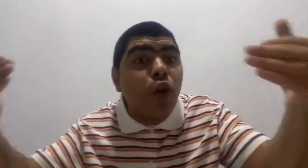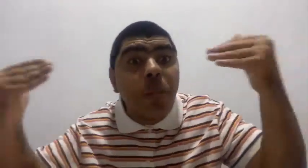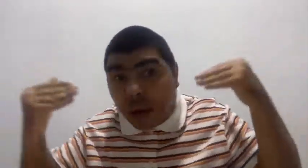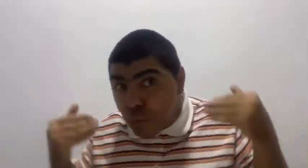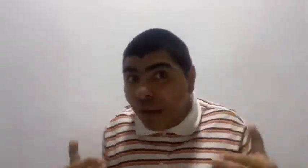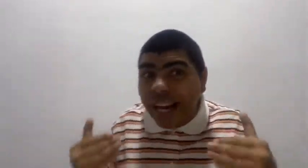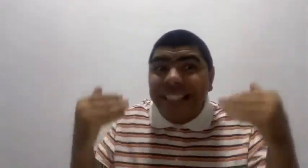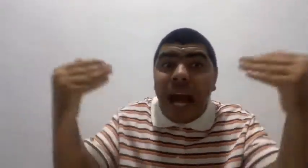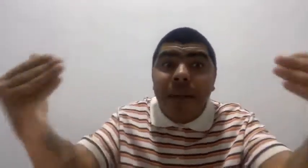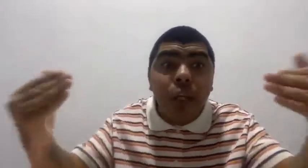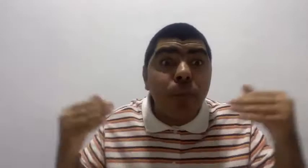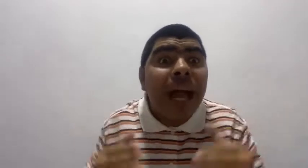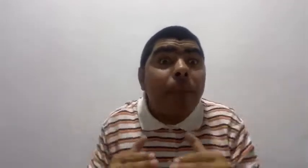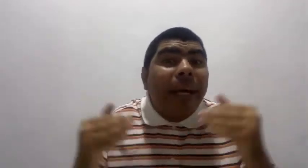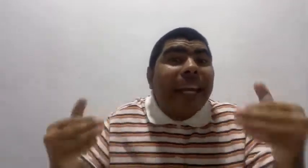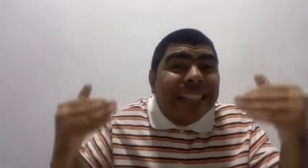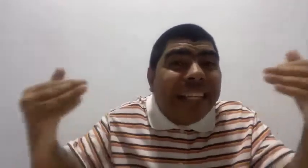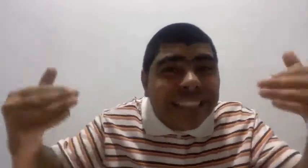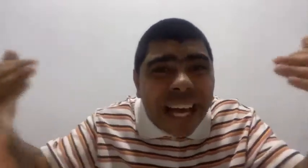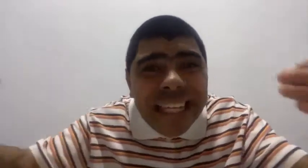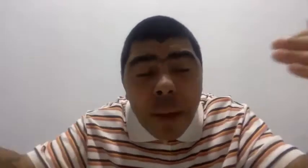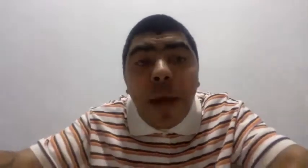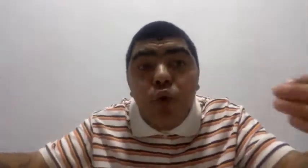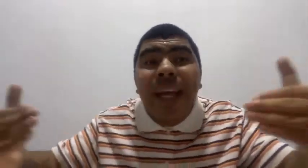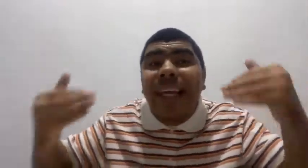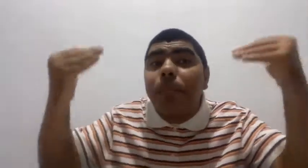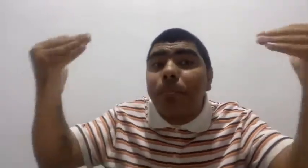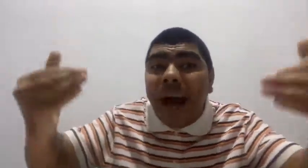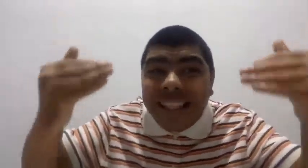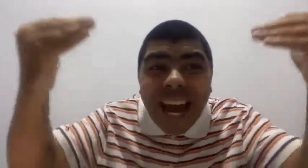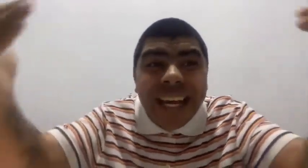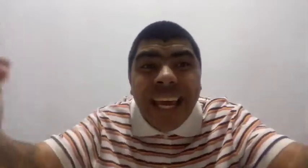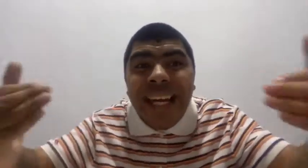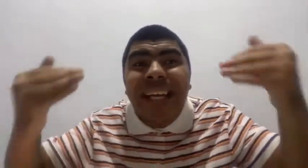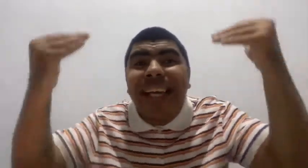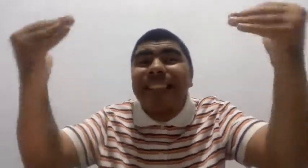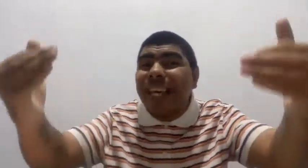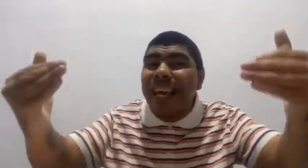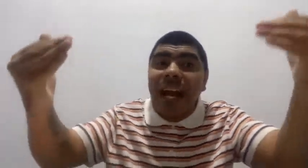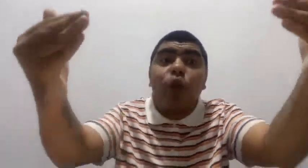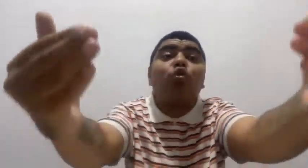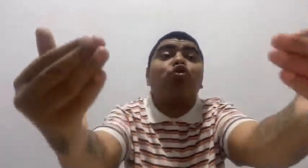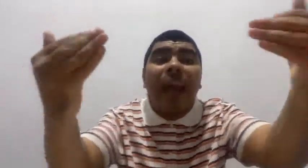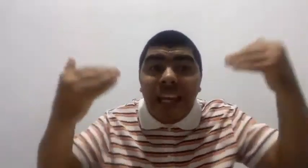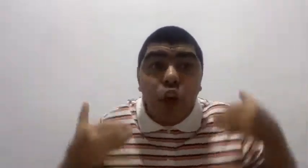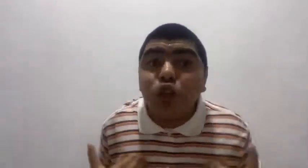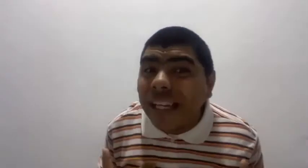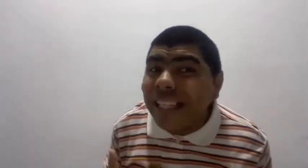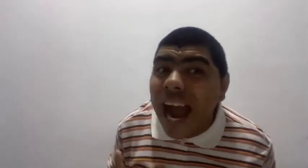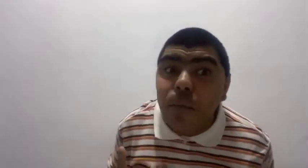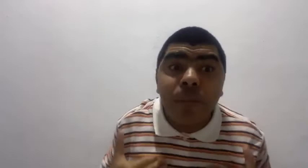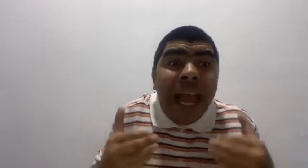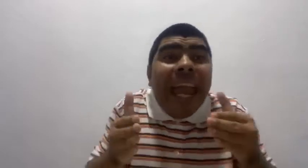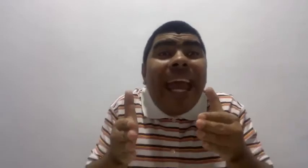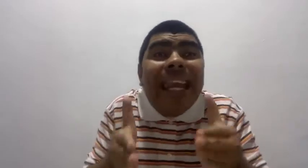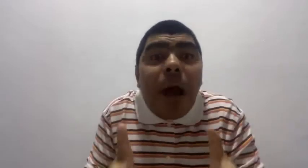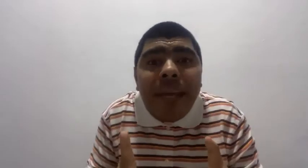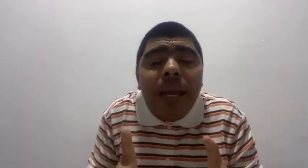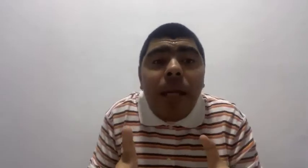va a alumbrar el camino para alcanzar la madurez que el Padre anhela y desea que usted y yo tengamos? Es la Biblia,